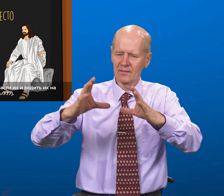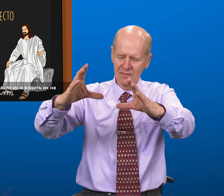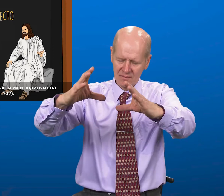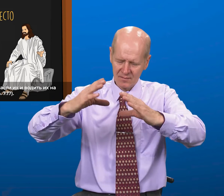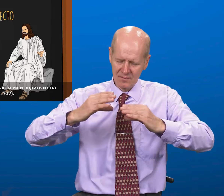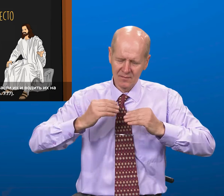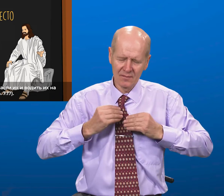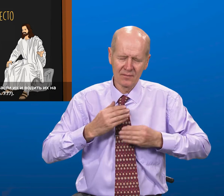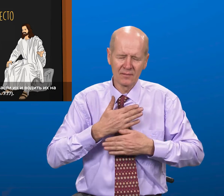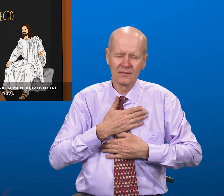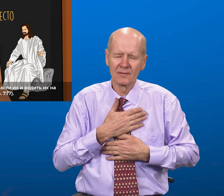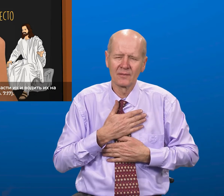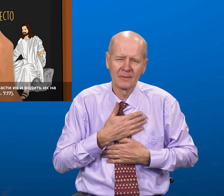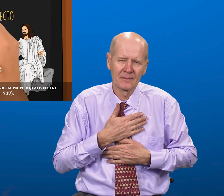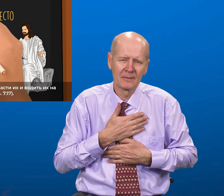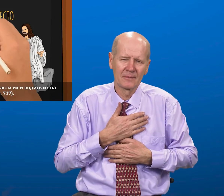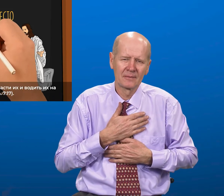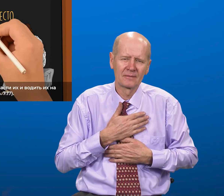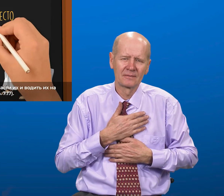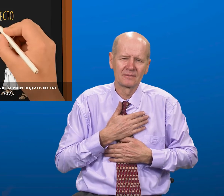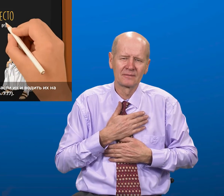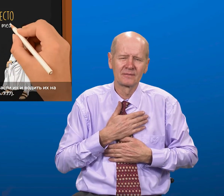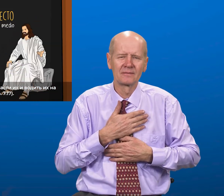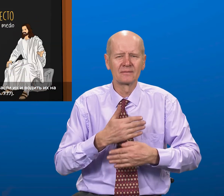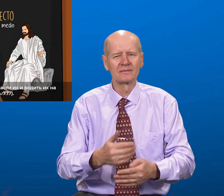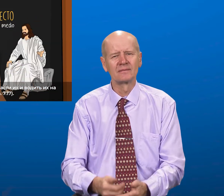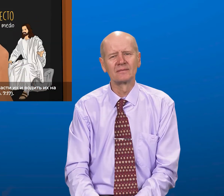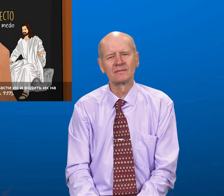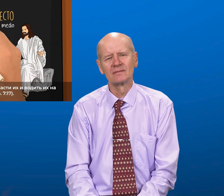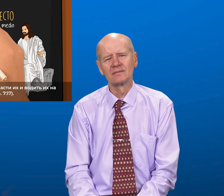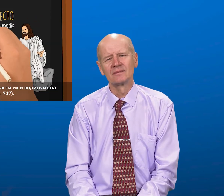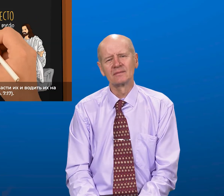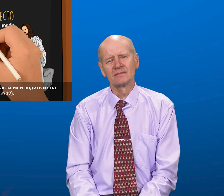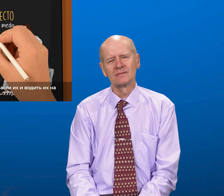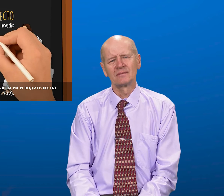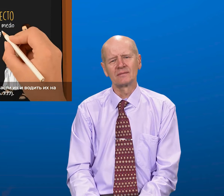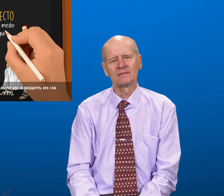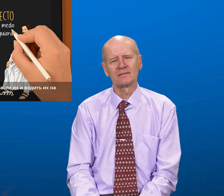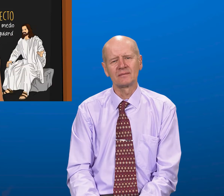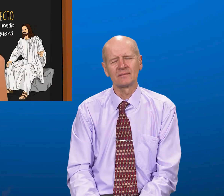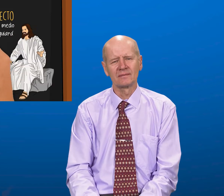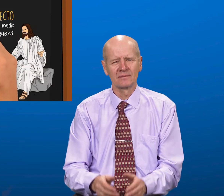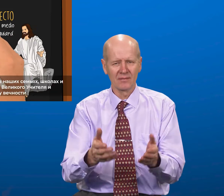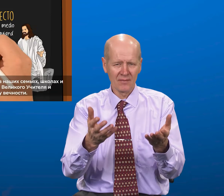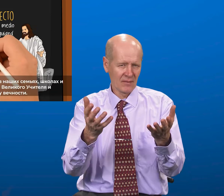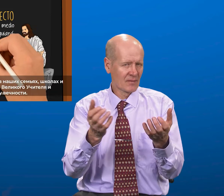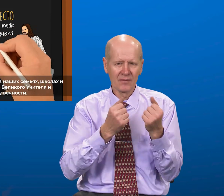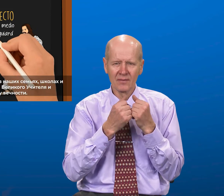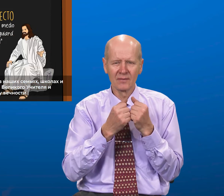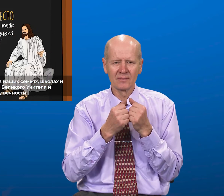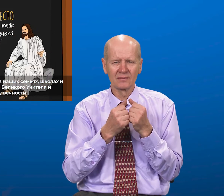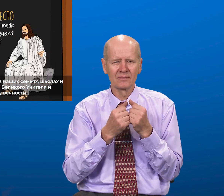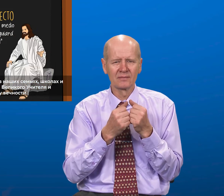Агнец, который среди престола будет пасти их и водить их на живые источники вод.